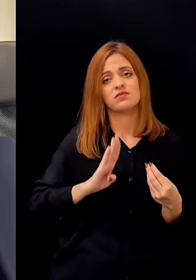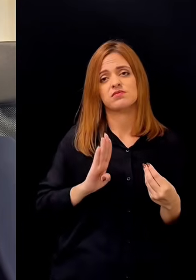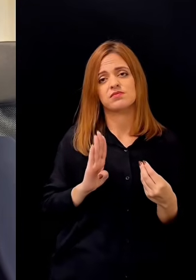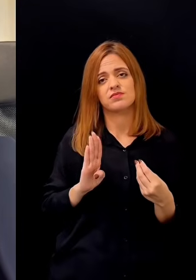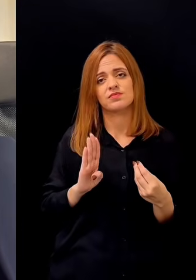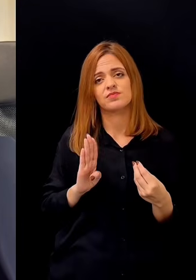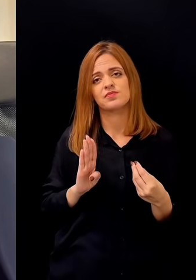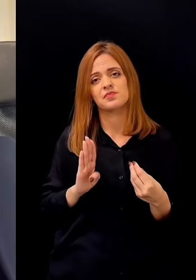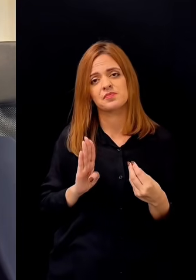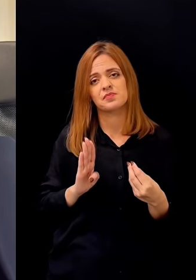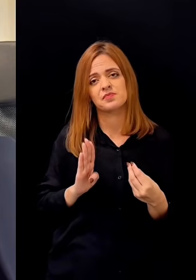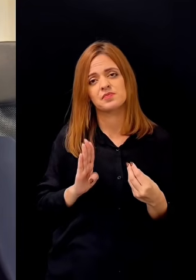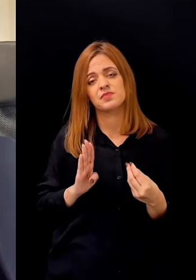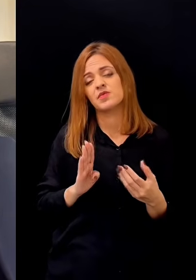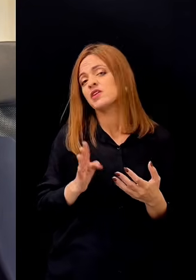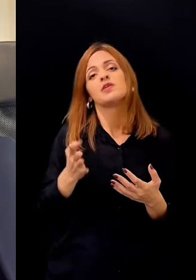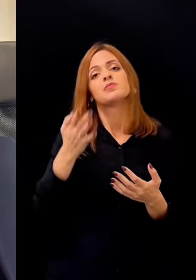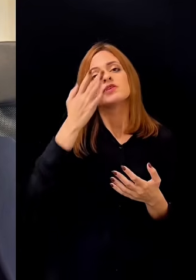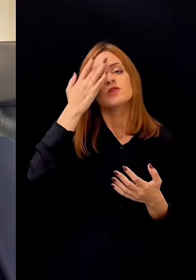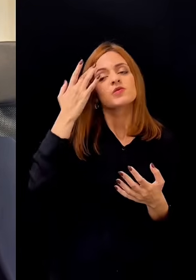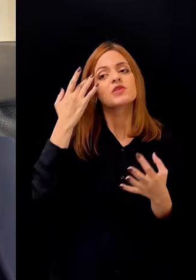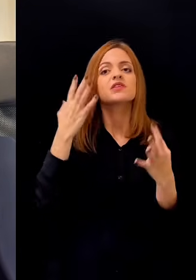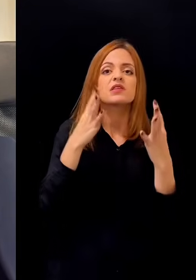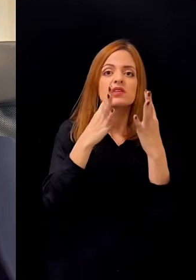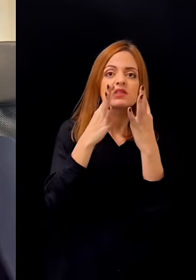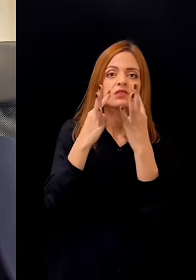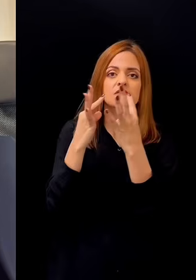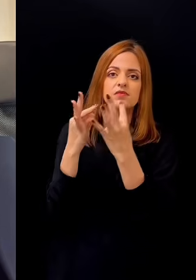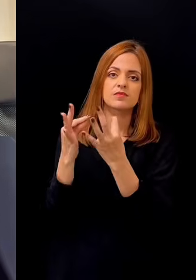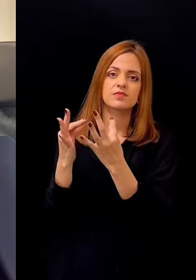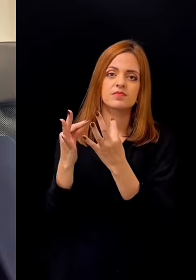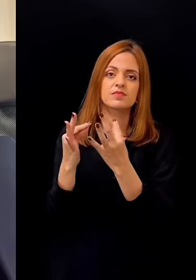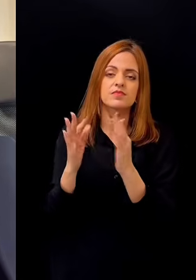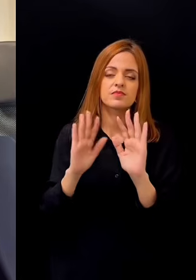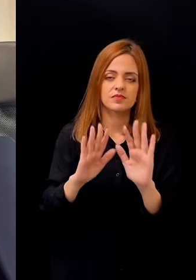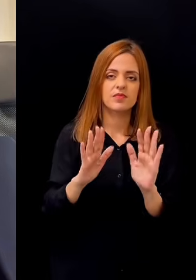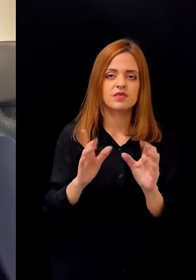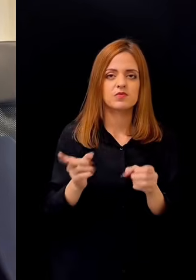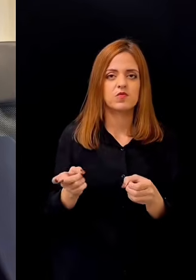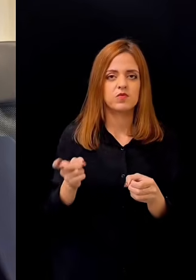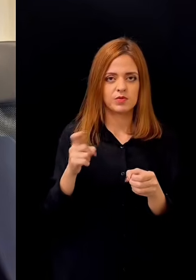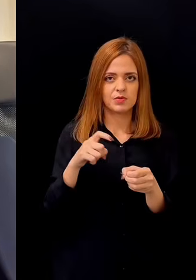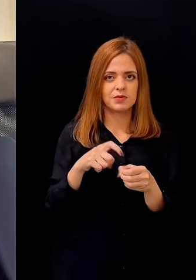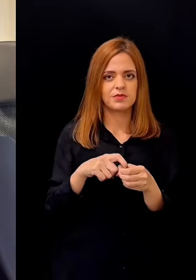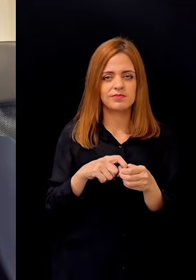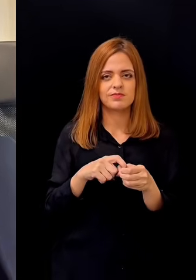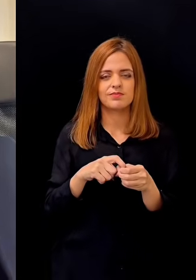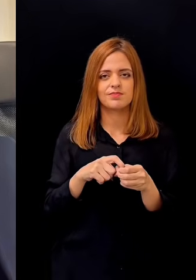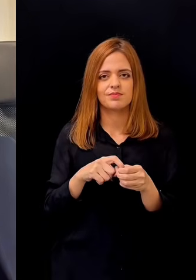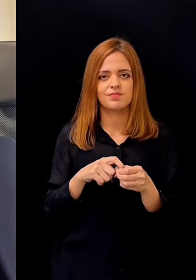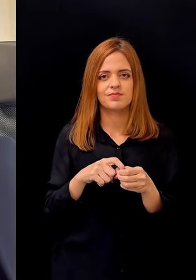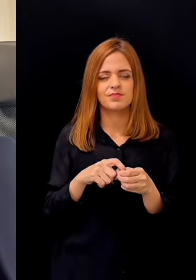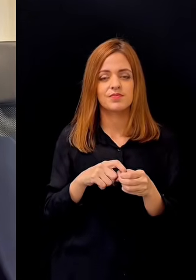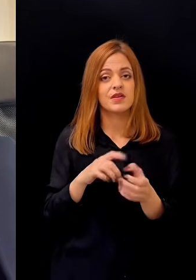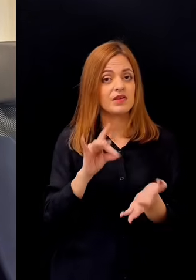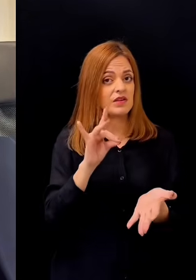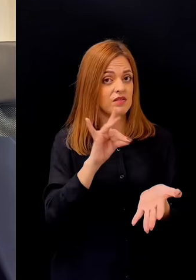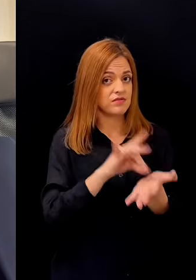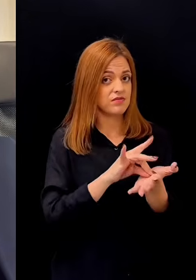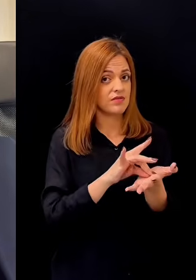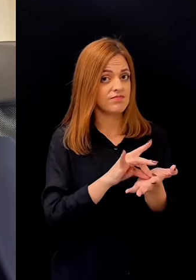graciosamente para os interessados. Mas, voltando aqui, na verdade,